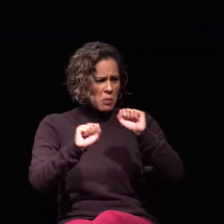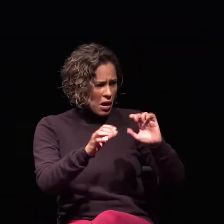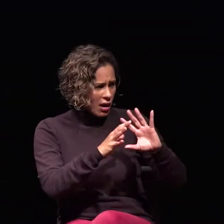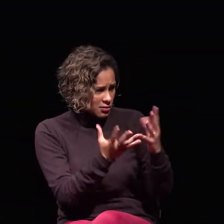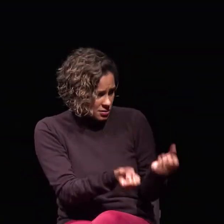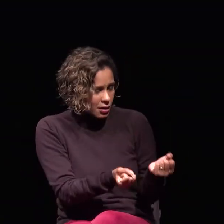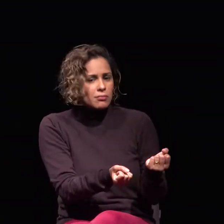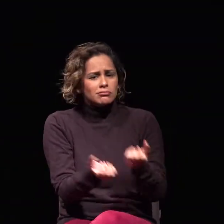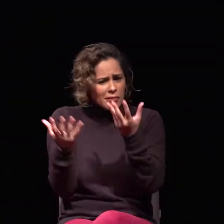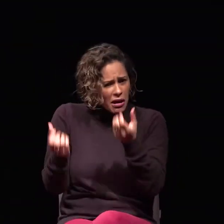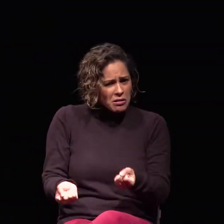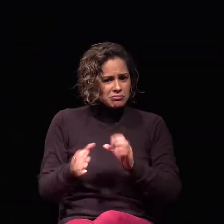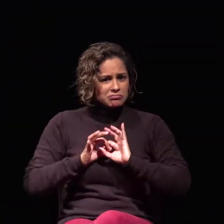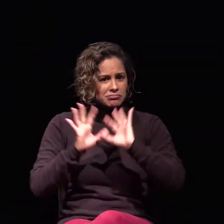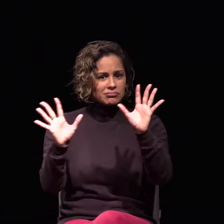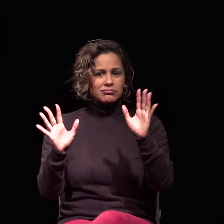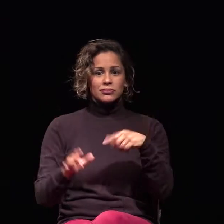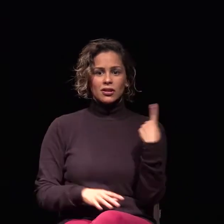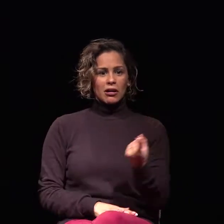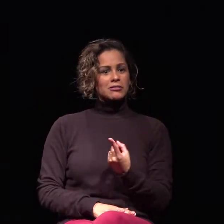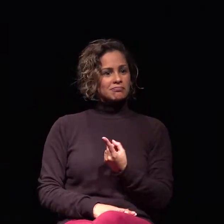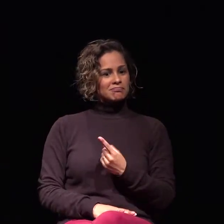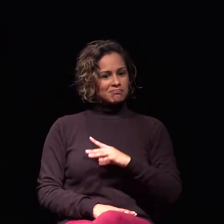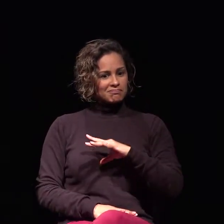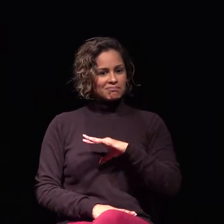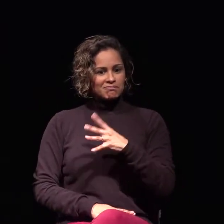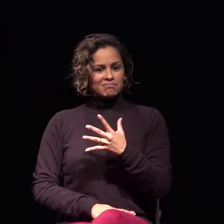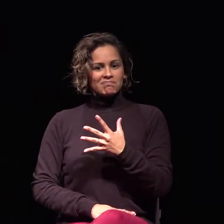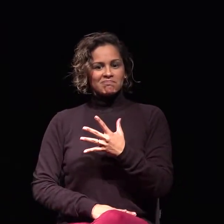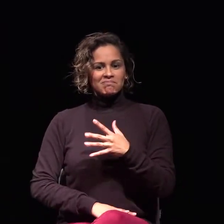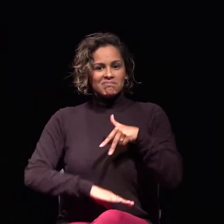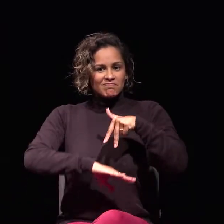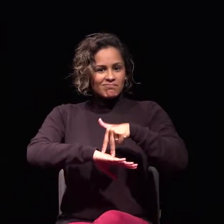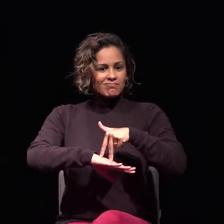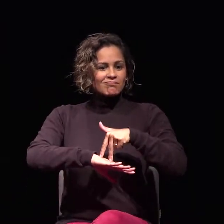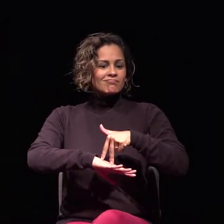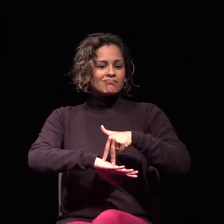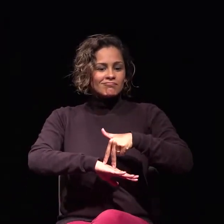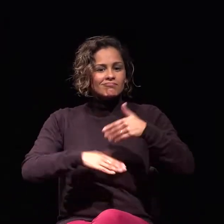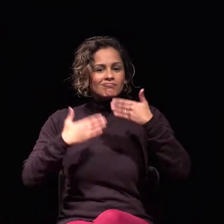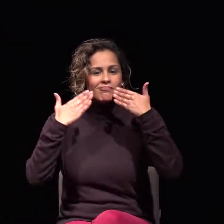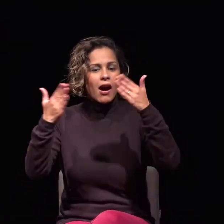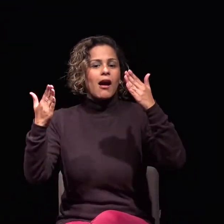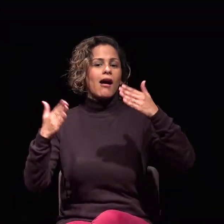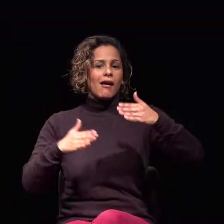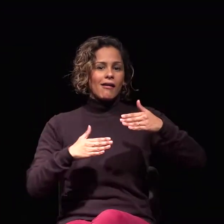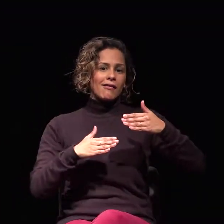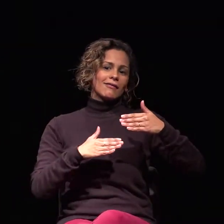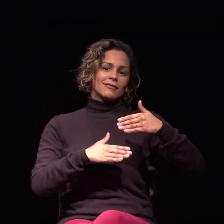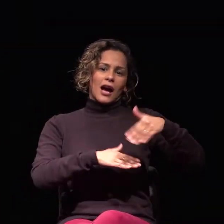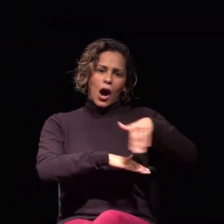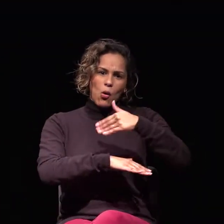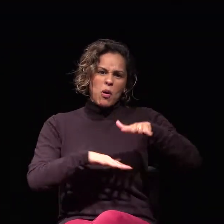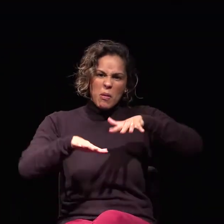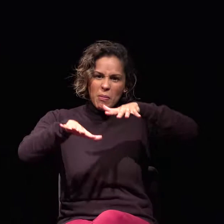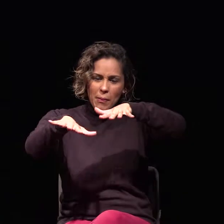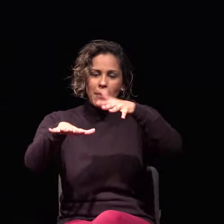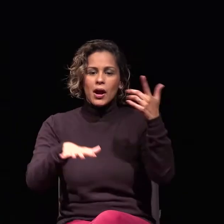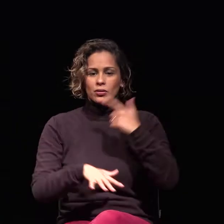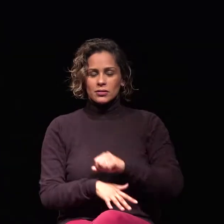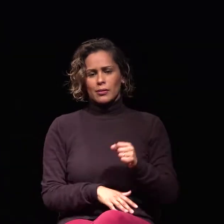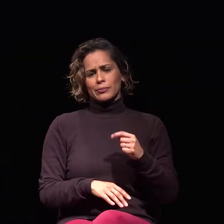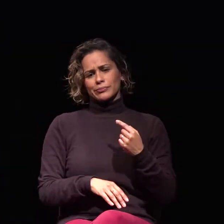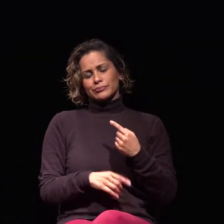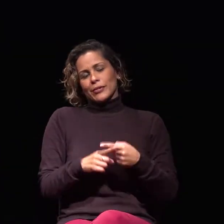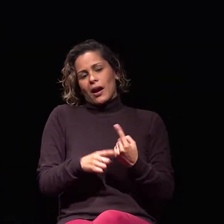confiança, segurança para ir para a rua para falar do 8 de março, porque não era fácil. Eu estou falando de um tempo que nada era